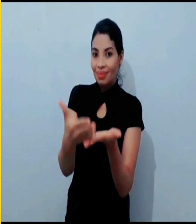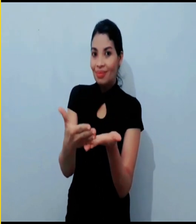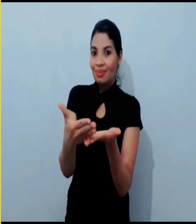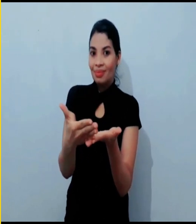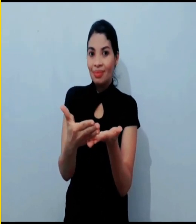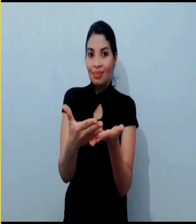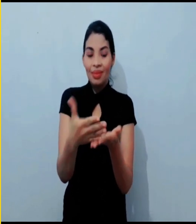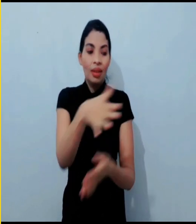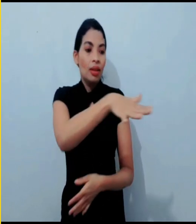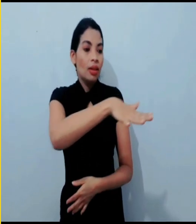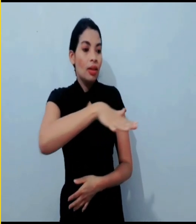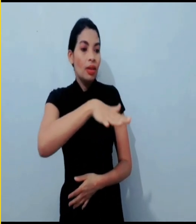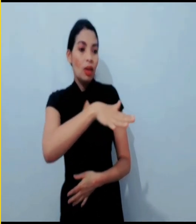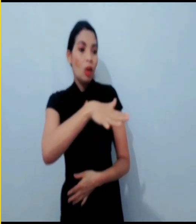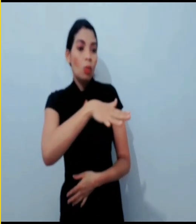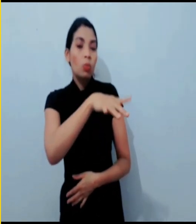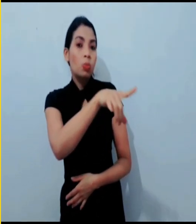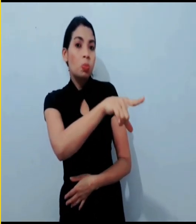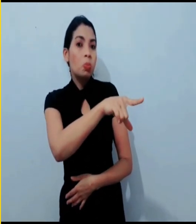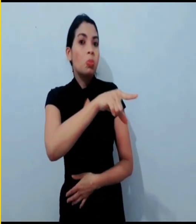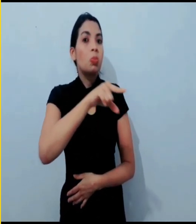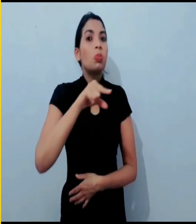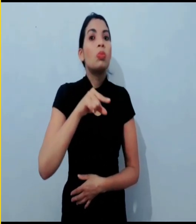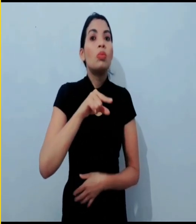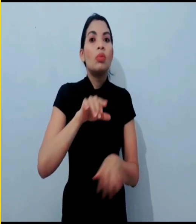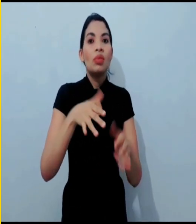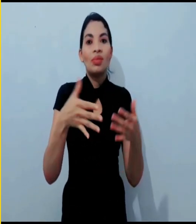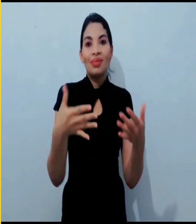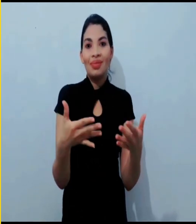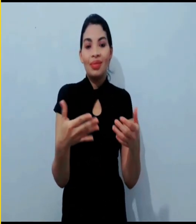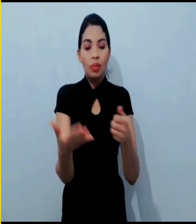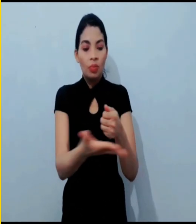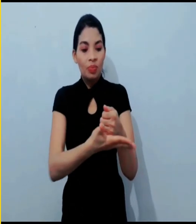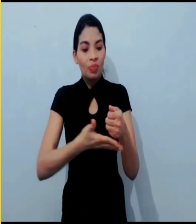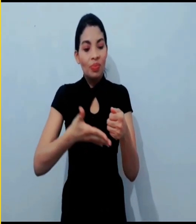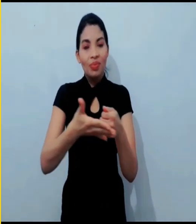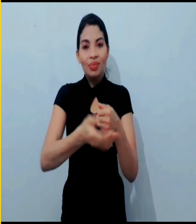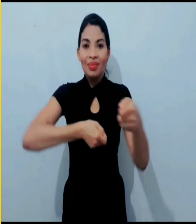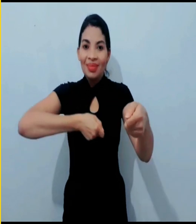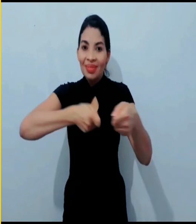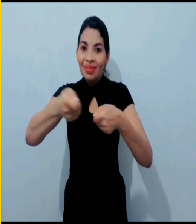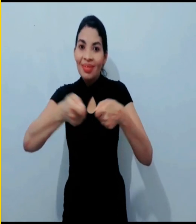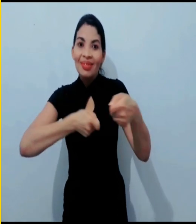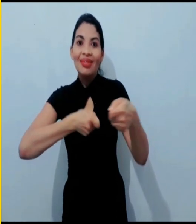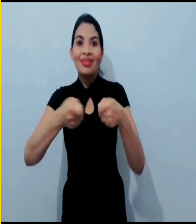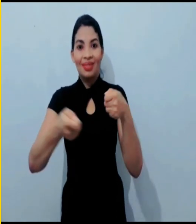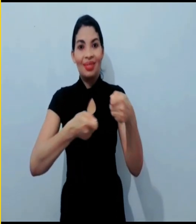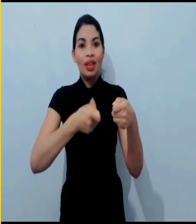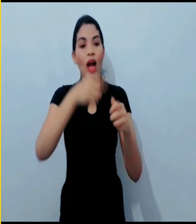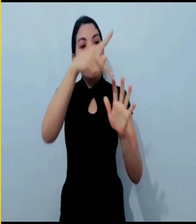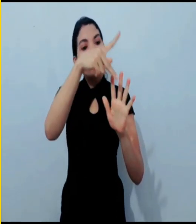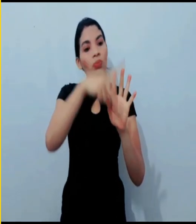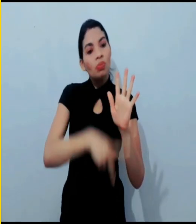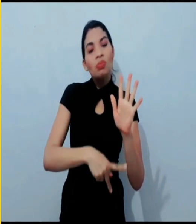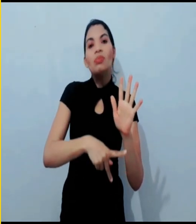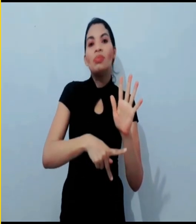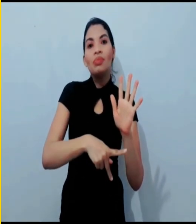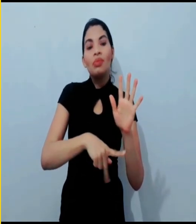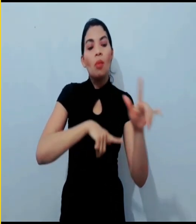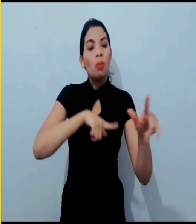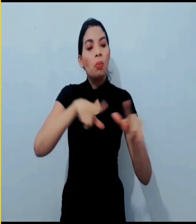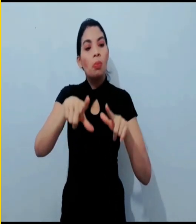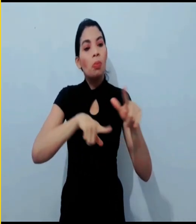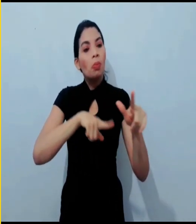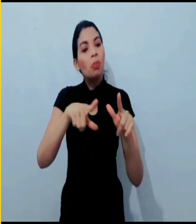Introdução. A área de concentração escolhida foi Fundamentos e Estratégias para a Organização